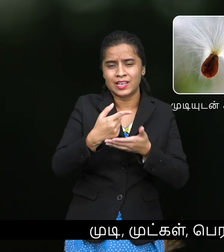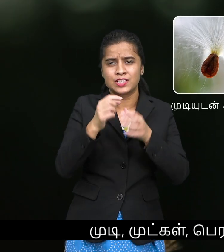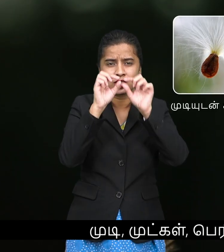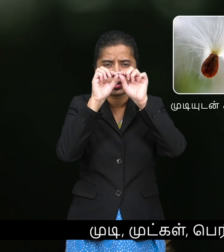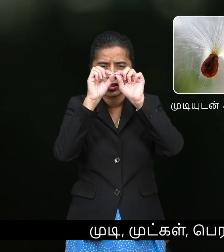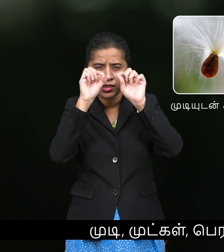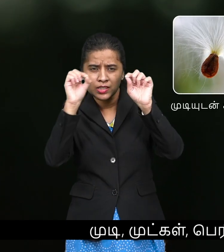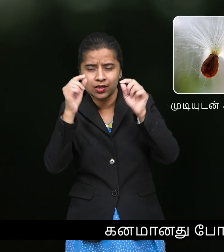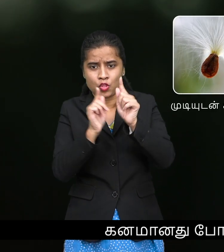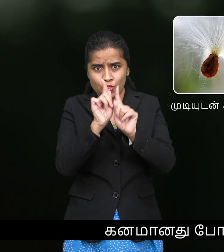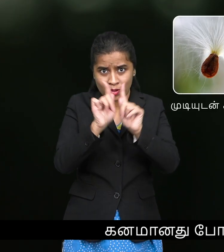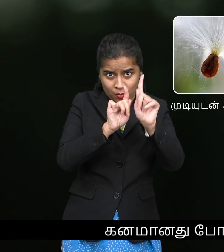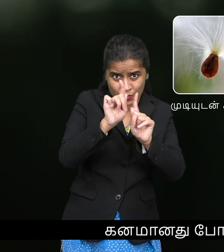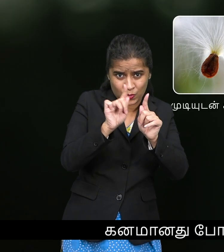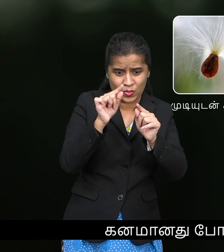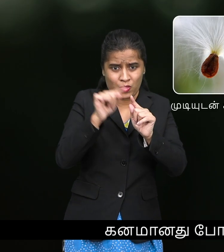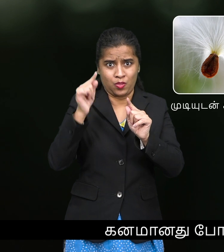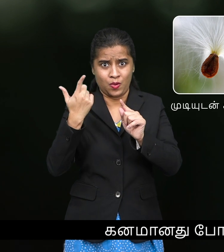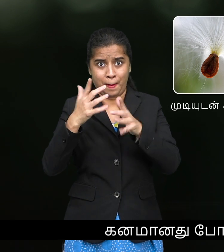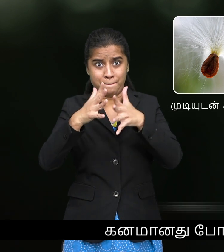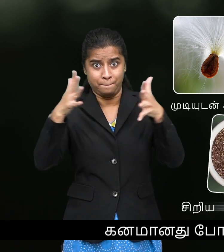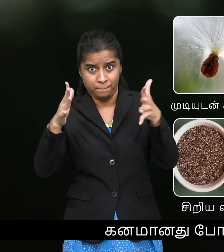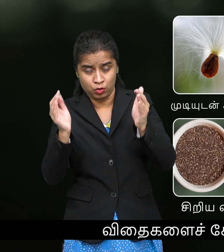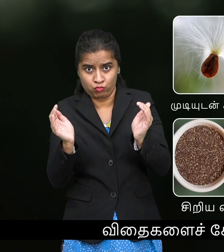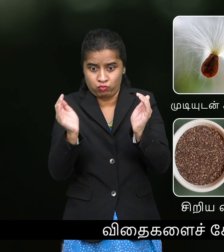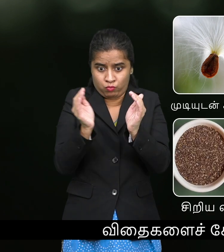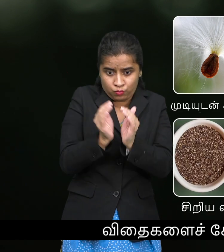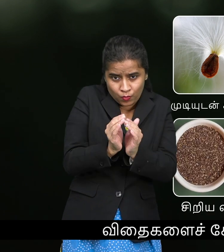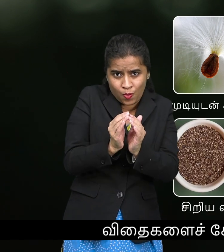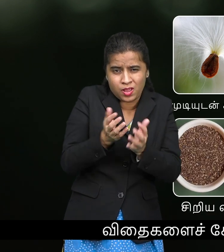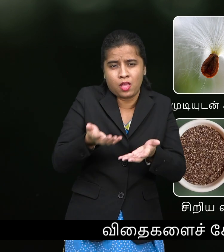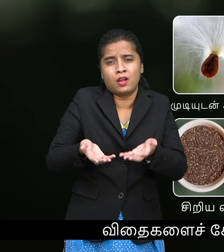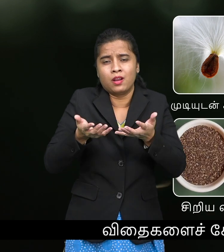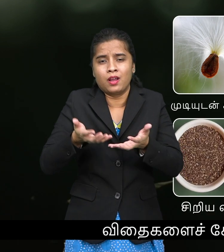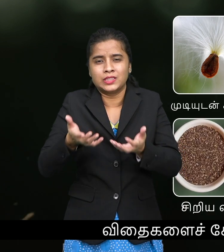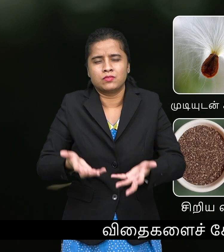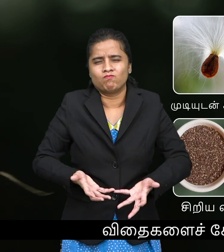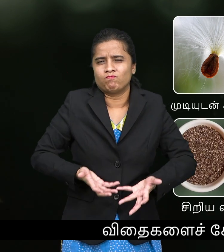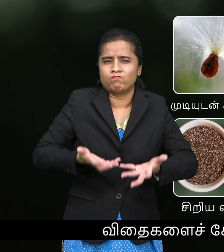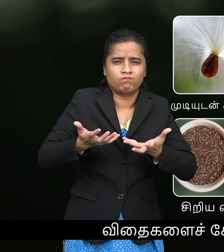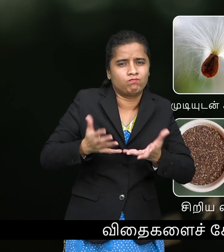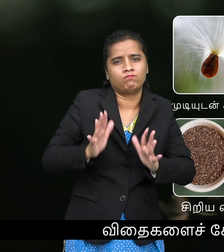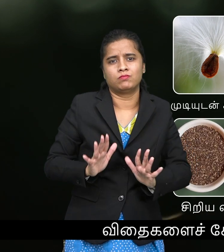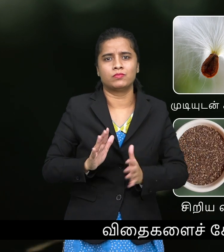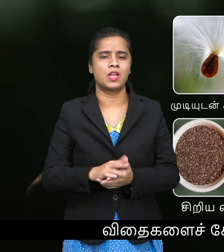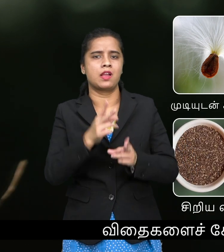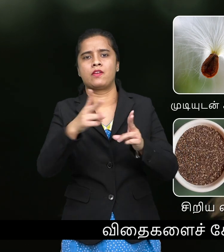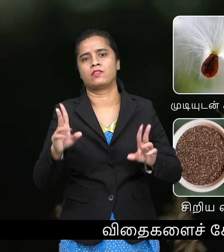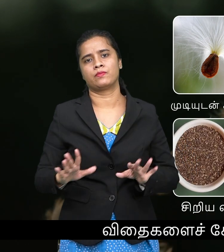சிறியது, லேசானது, கனமானது போன்றவற்றை கொண்ட விதைகளை சேகரிக்க முயற்சிக்கவும்.